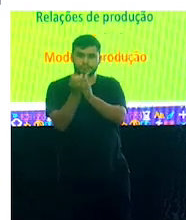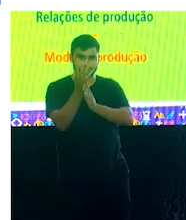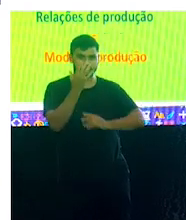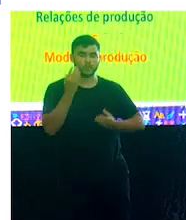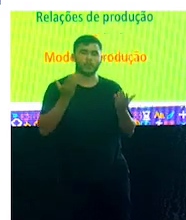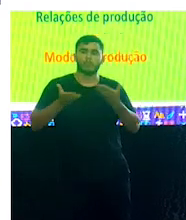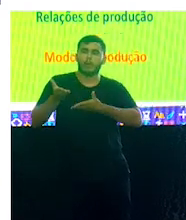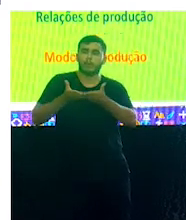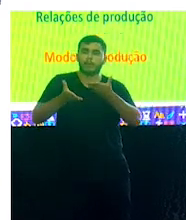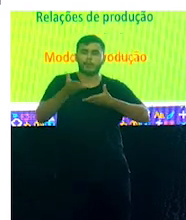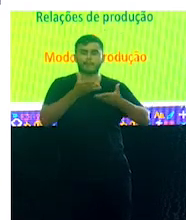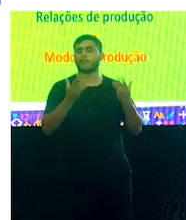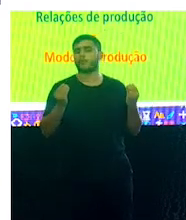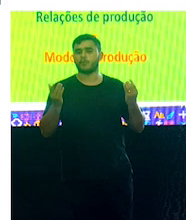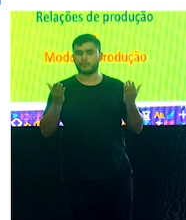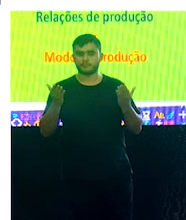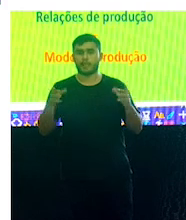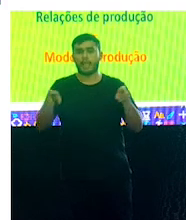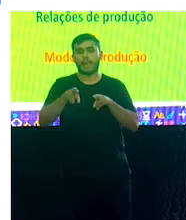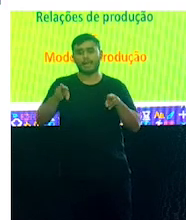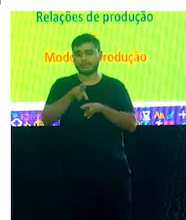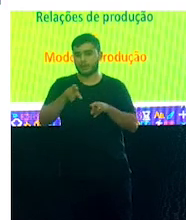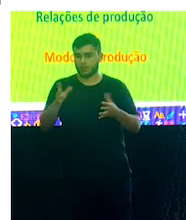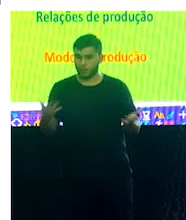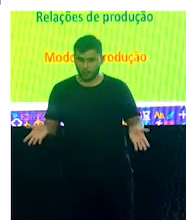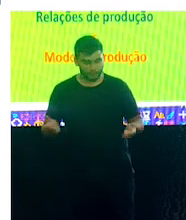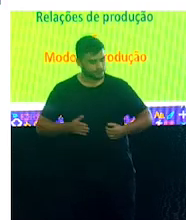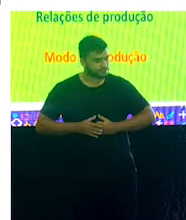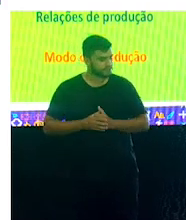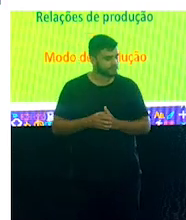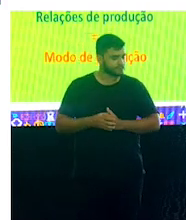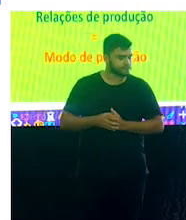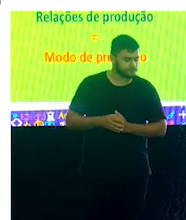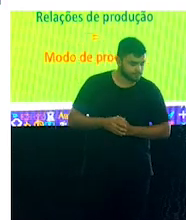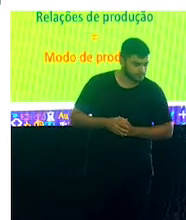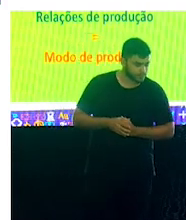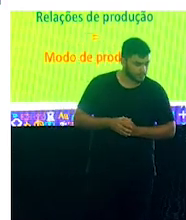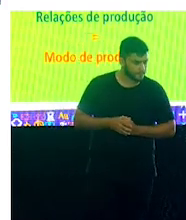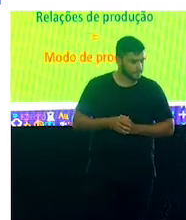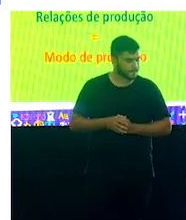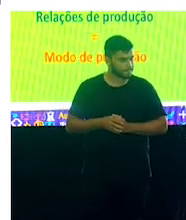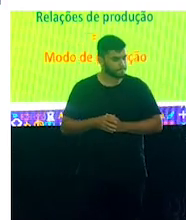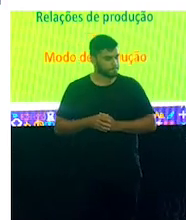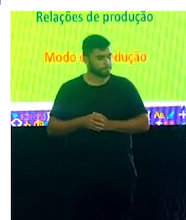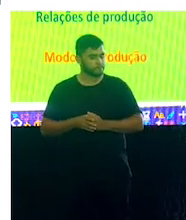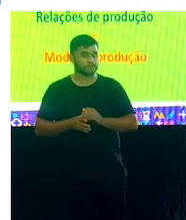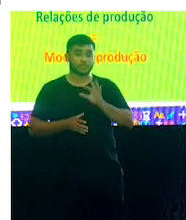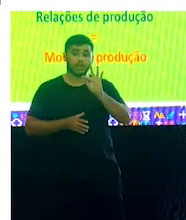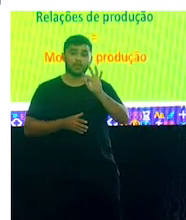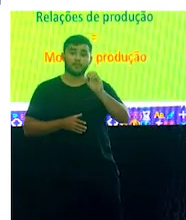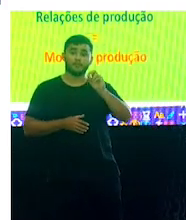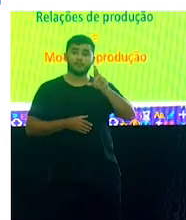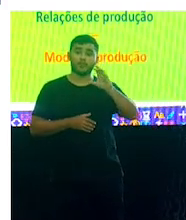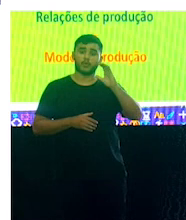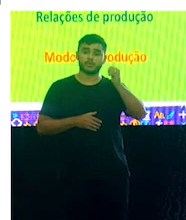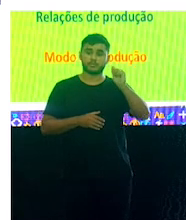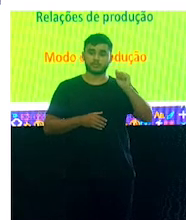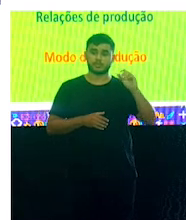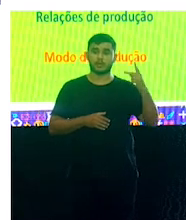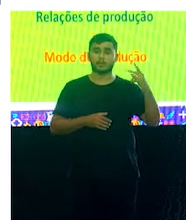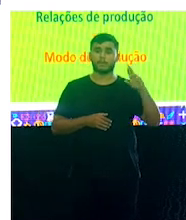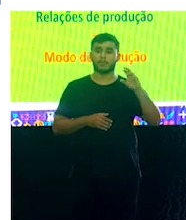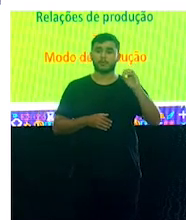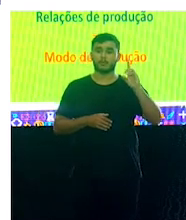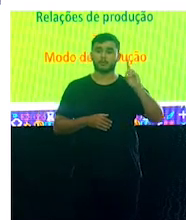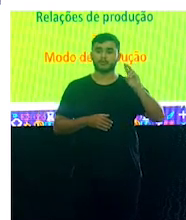seriam essas forças produtivas? Força produtiva são, por ser conseguinte, os elementos que